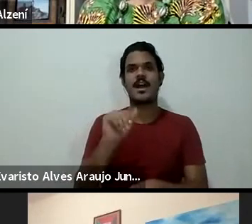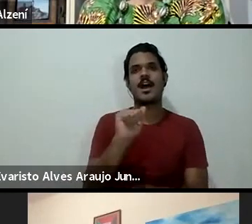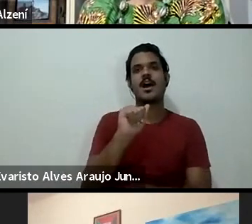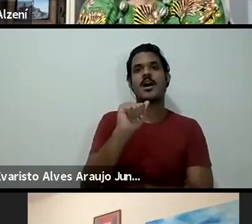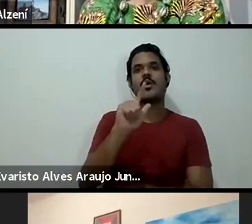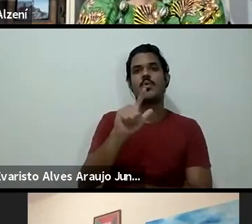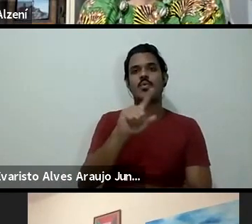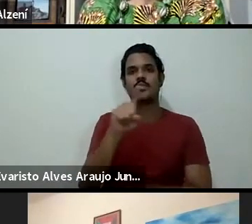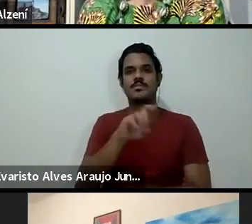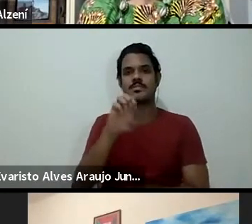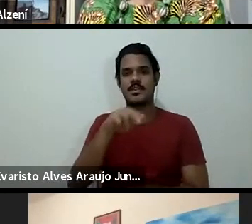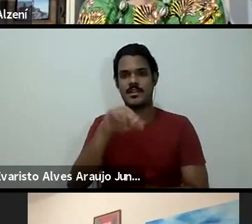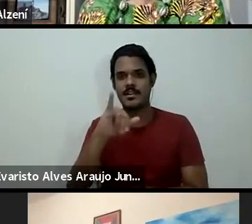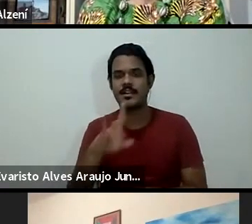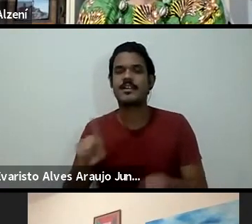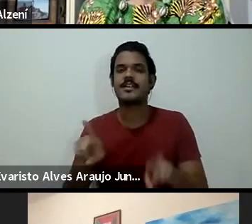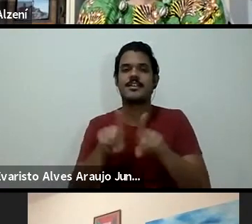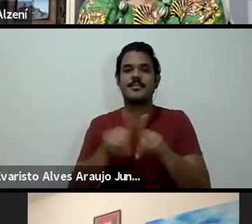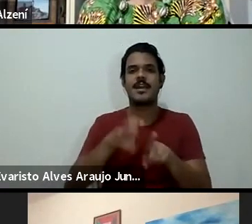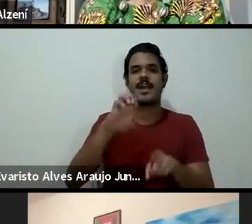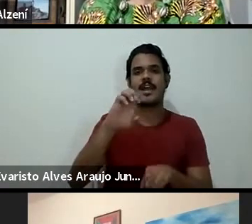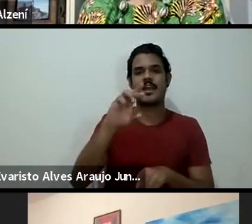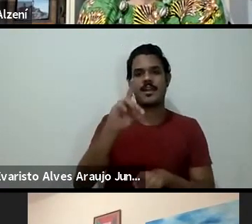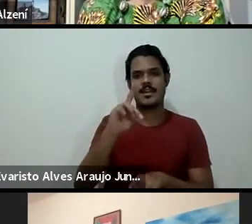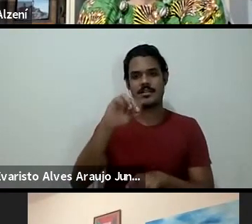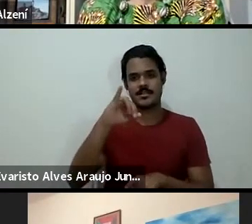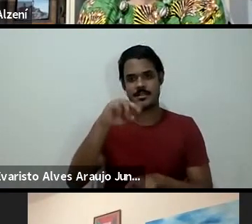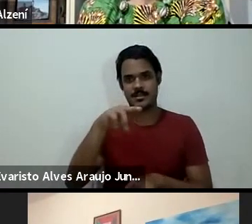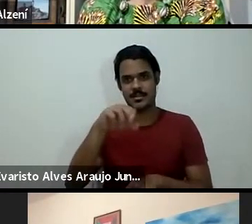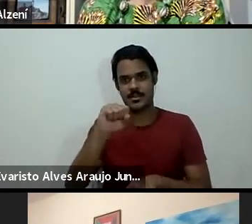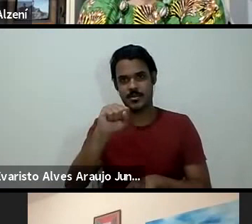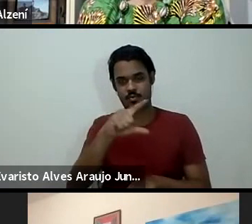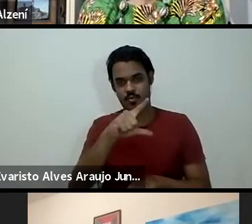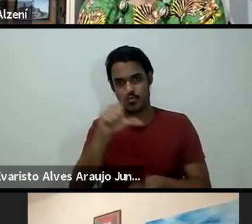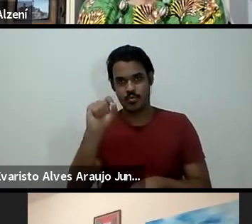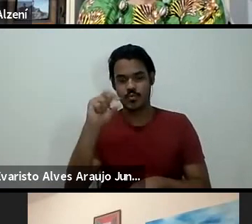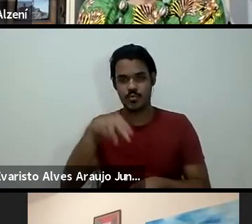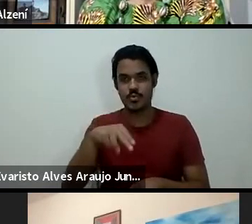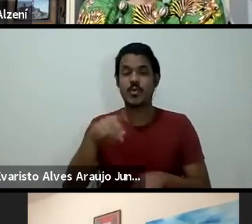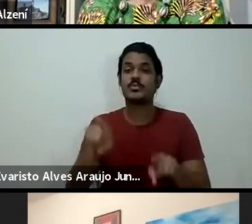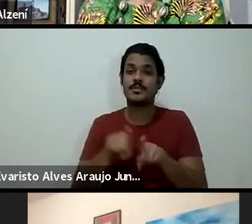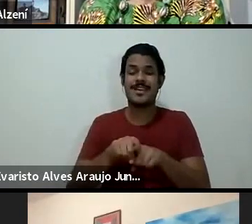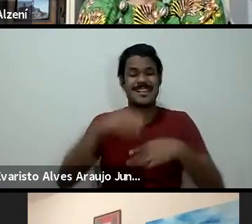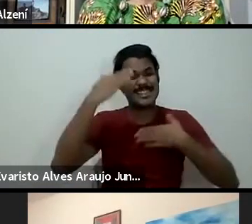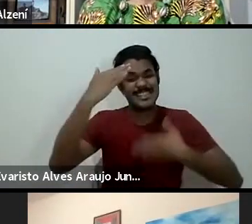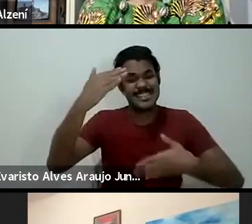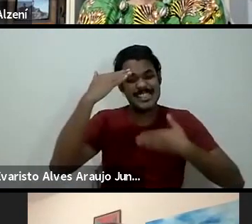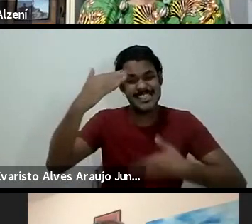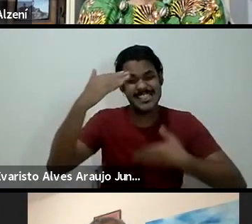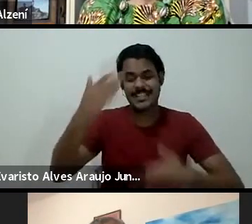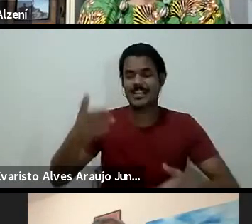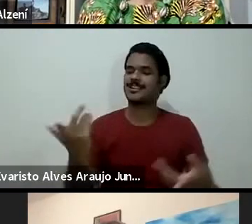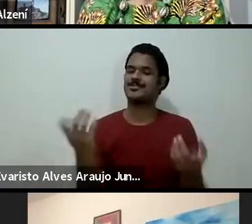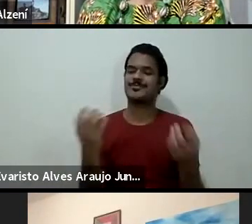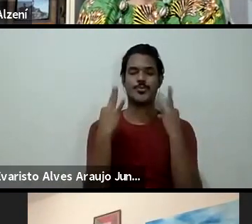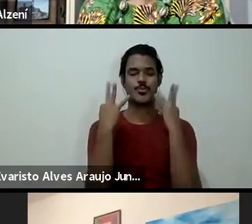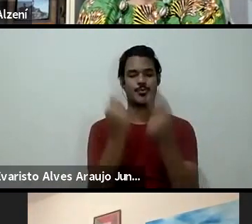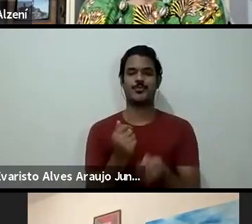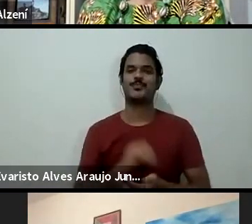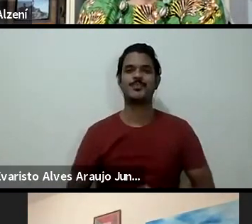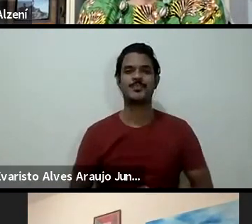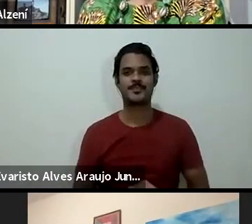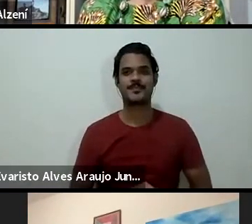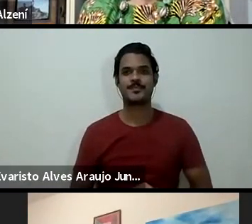a Ednilson, sempre fantástico, participando junto com a gente. Só agradeço, muitíssimo grata por tudo.